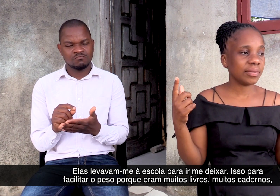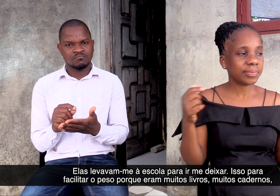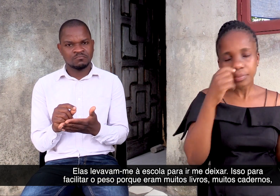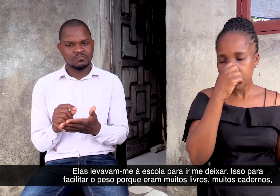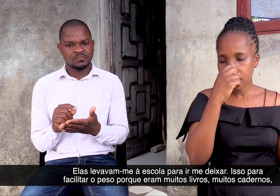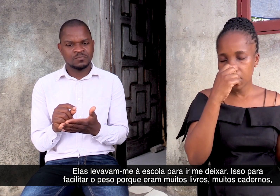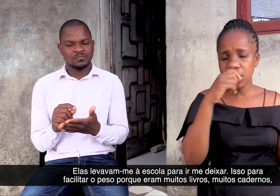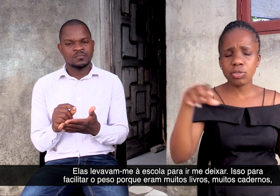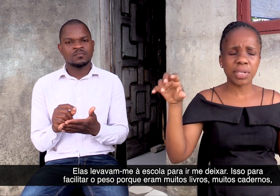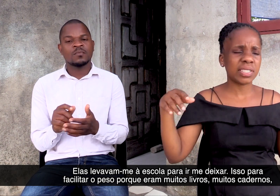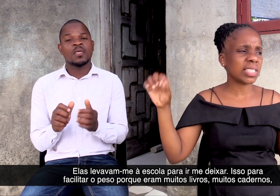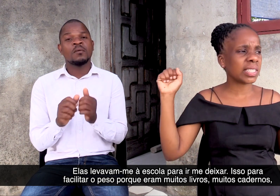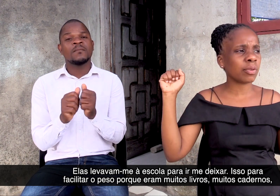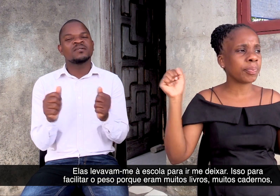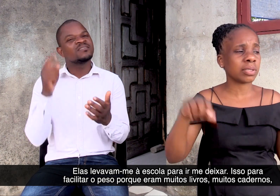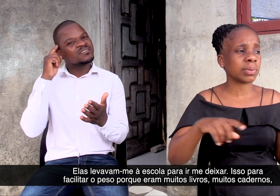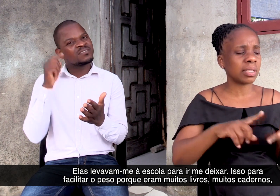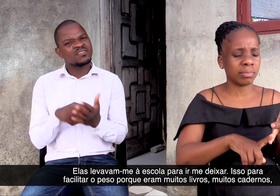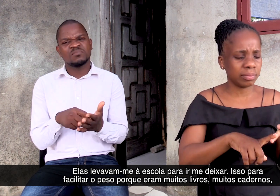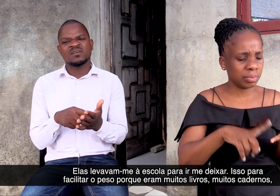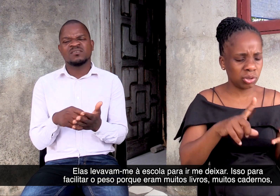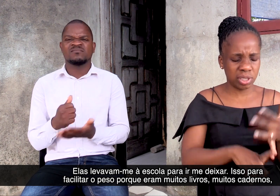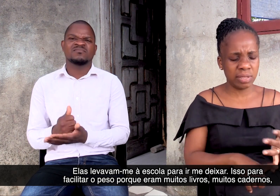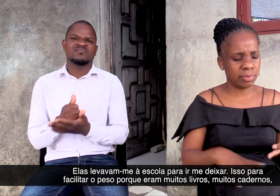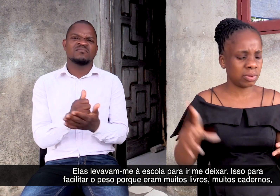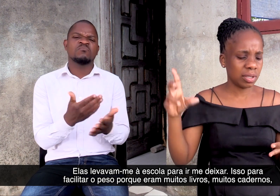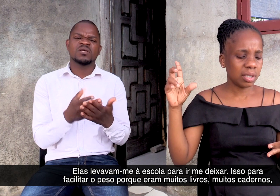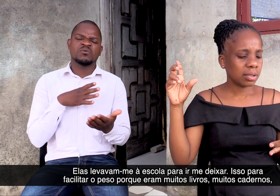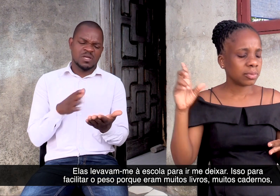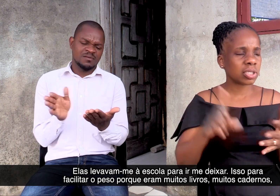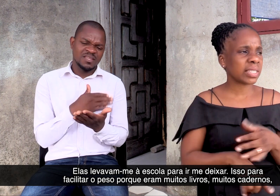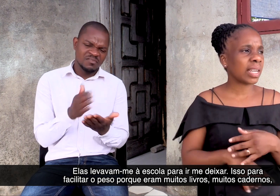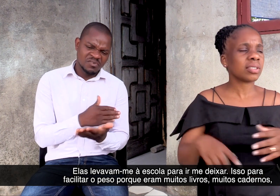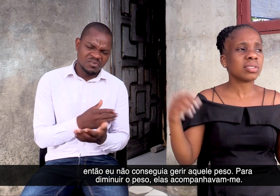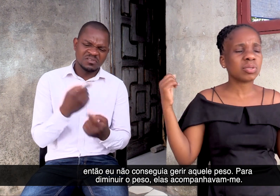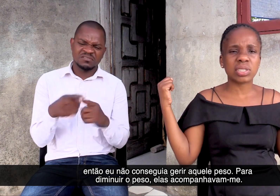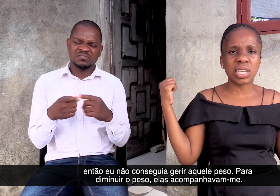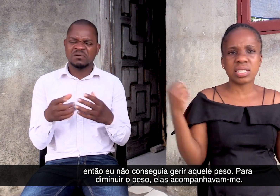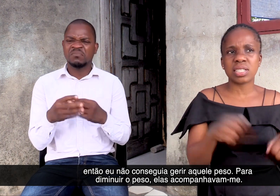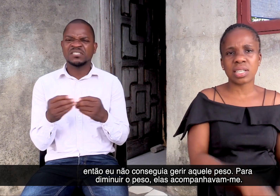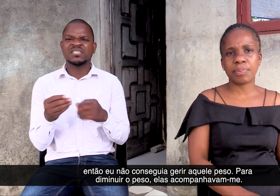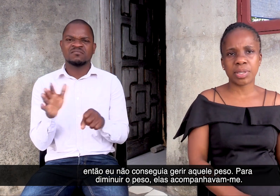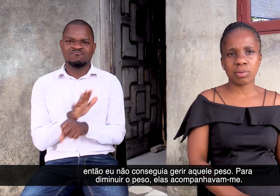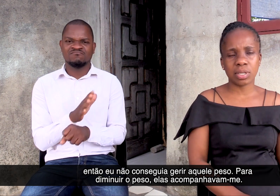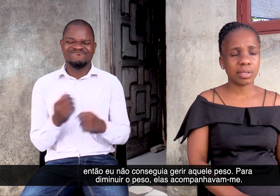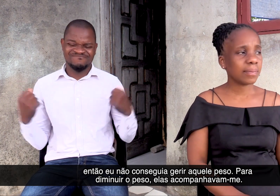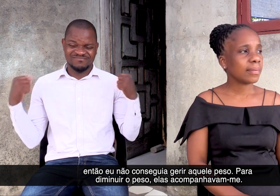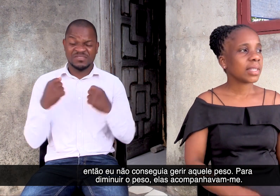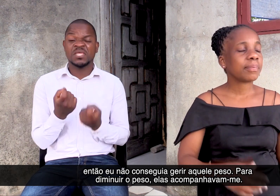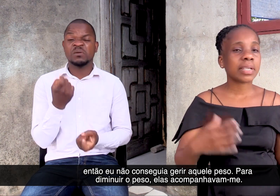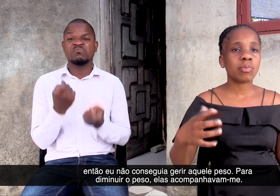deixar. Isso para facilitar o peso, porque eram muitos livros, muitos cadernos, então eu não conseguia gerir aquele peso